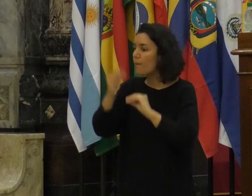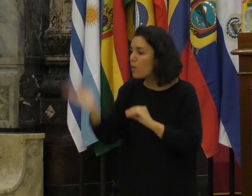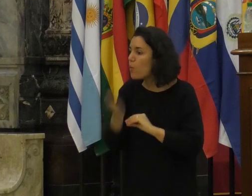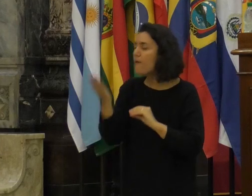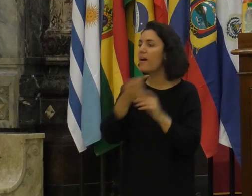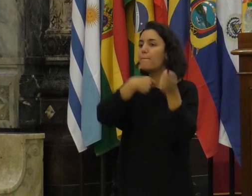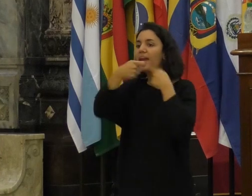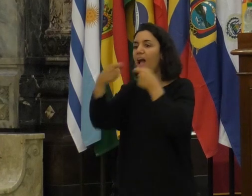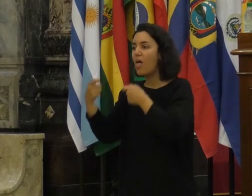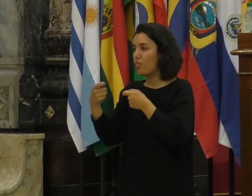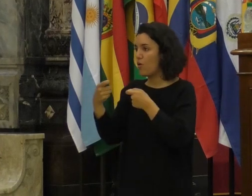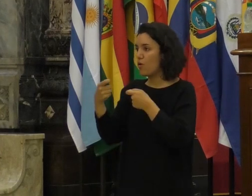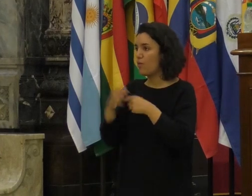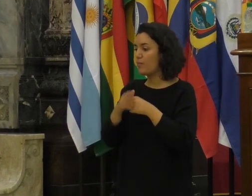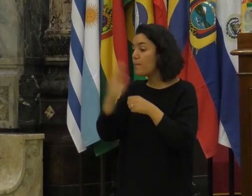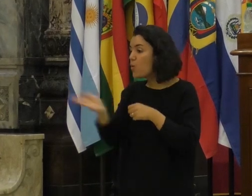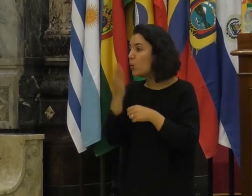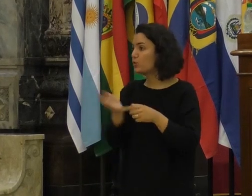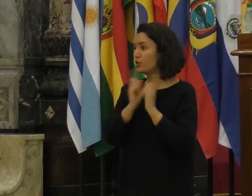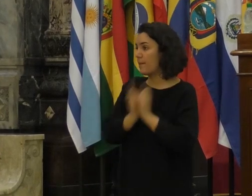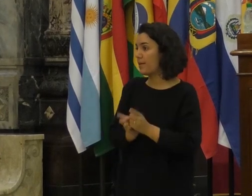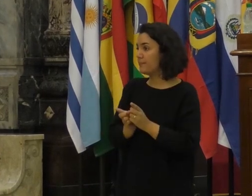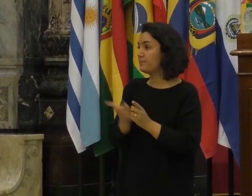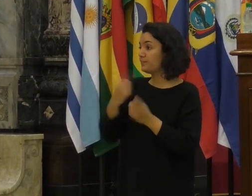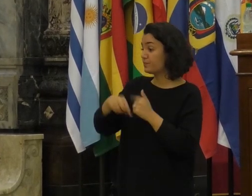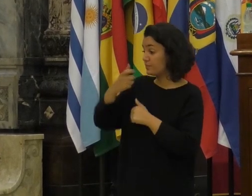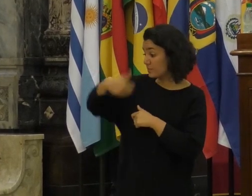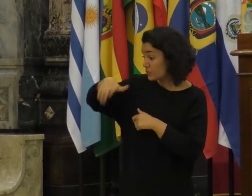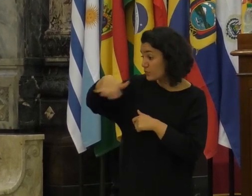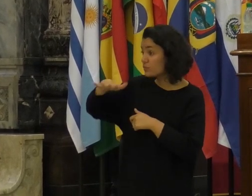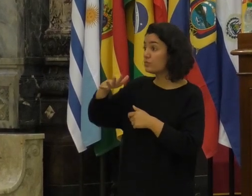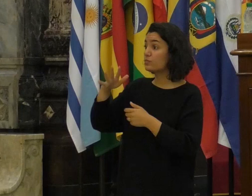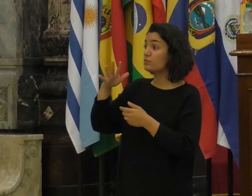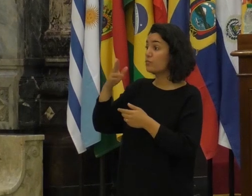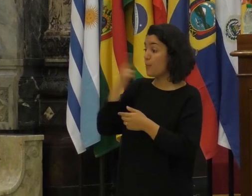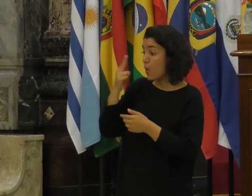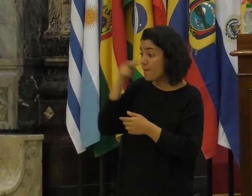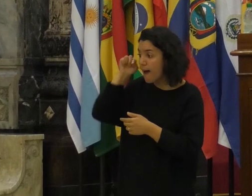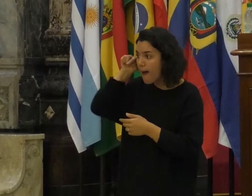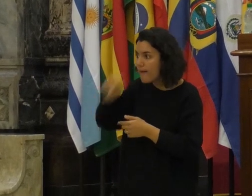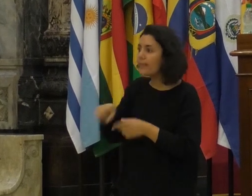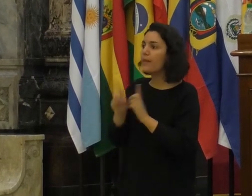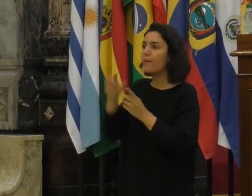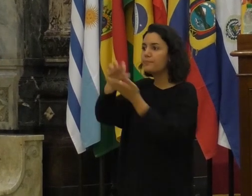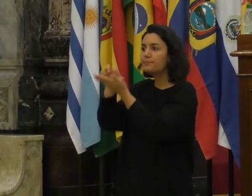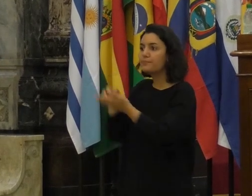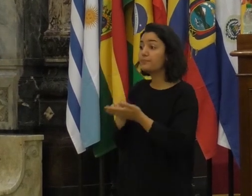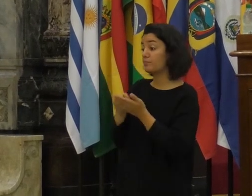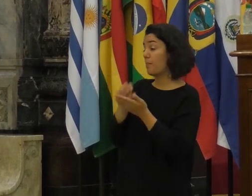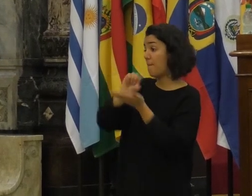comercialización, donde también encuentra terreno fértil en el ámbito de los problemas sociales en países en